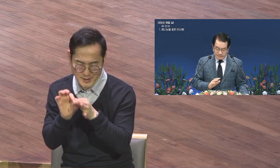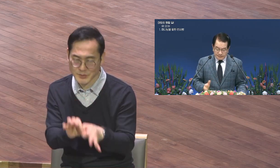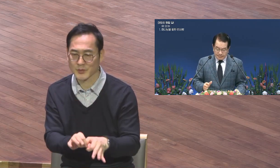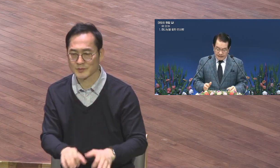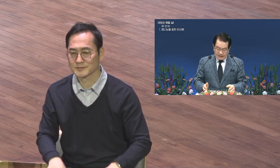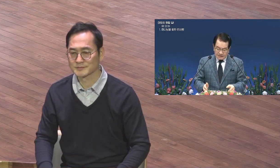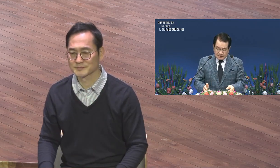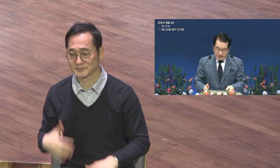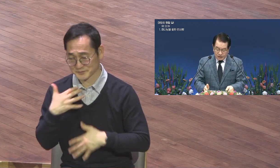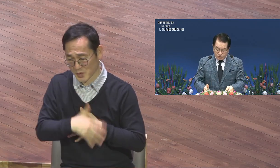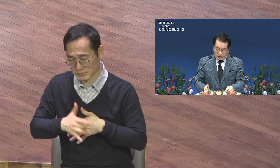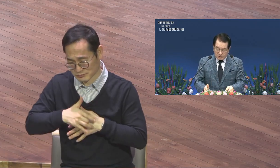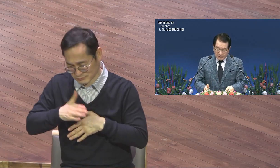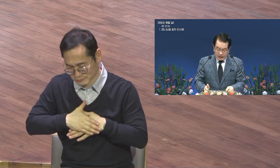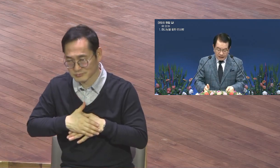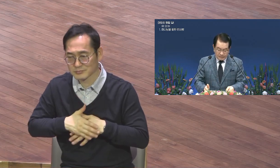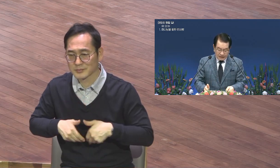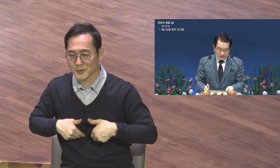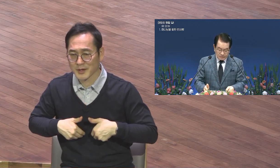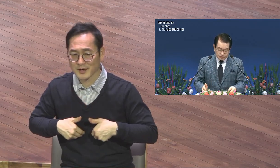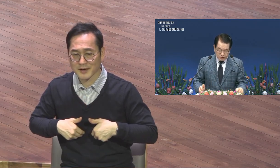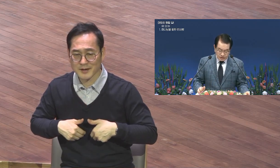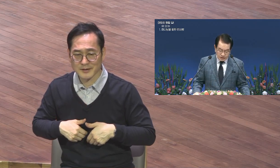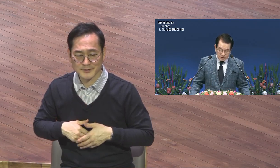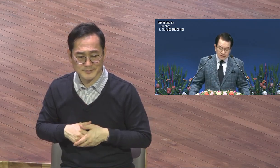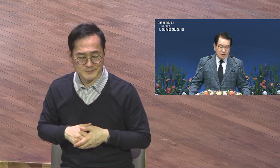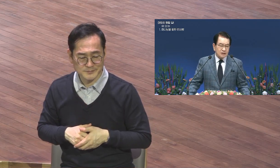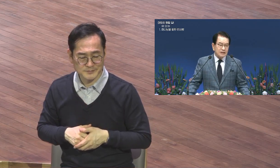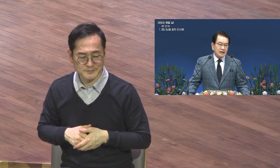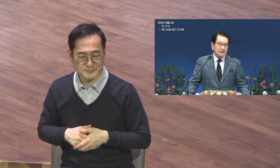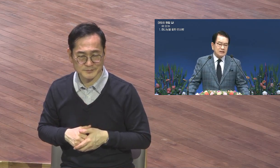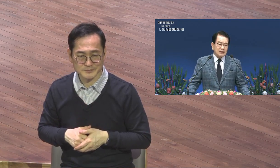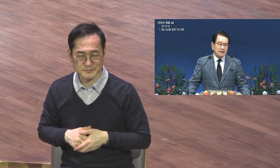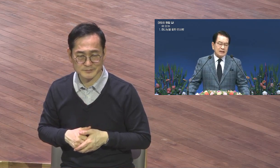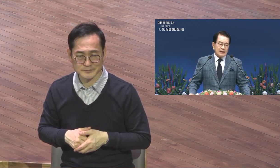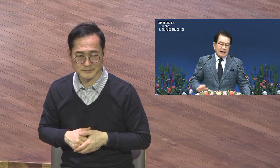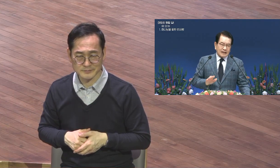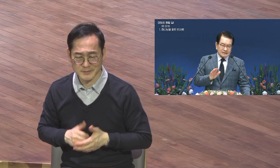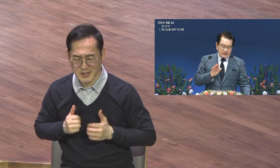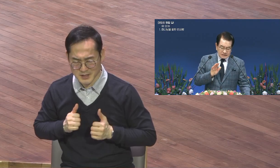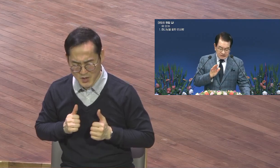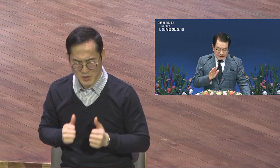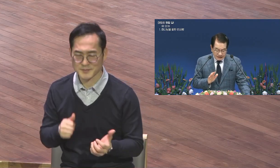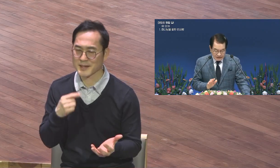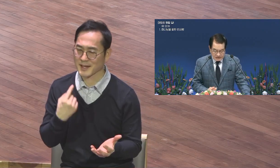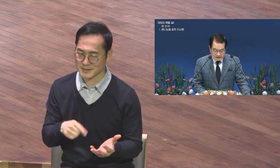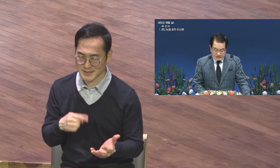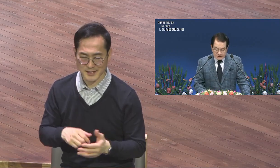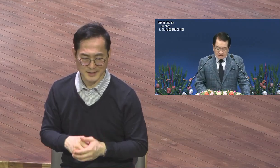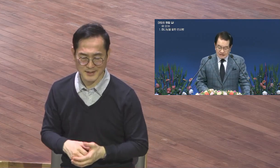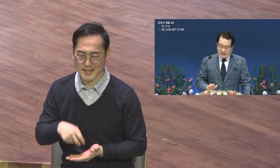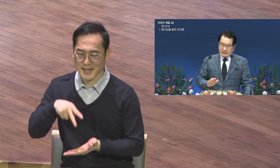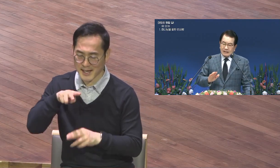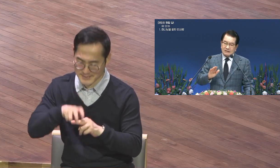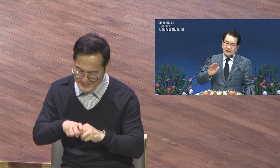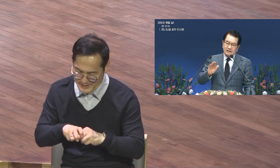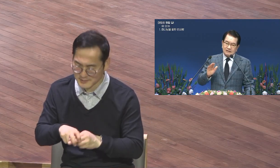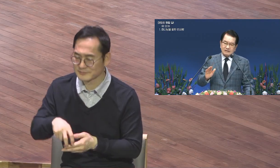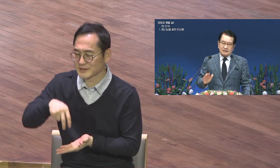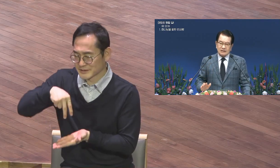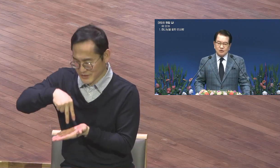체질이 돼요. 신명기 6장에 보면 하나님 말씀을 부지런히 가르치라. 앉았을 때든지 길을